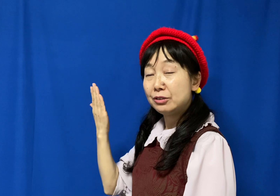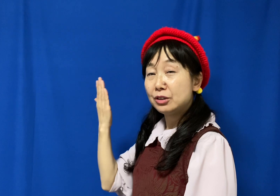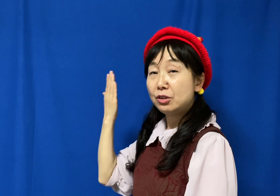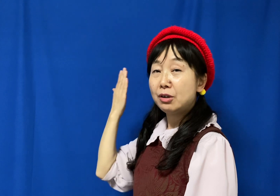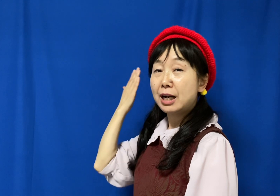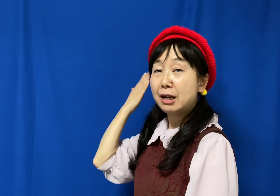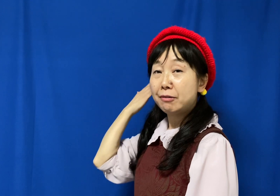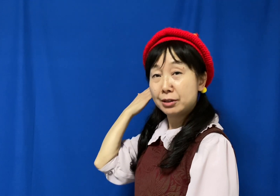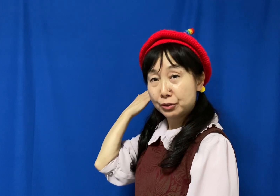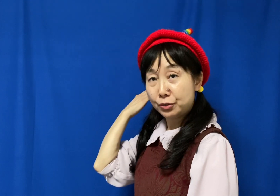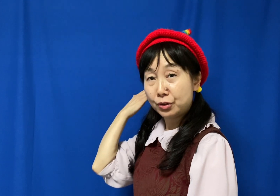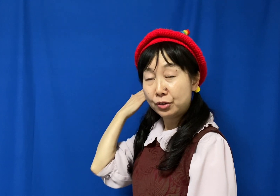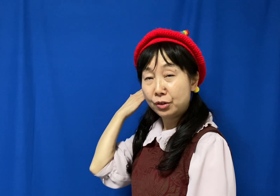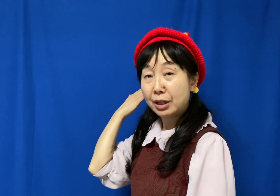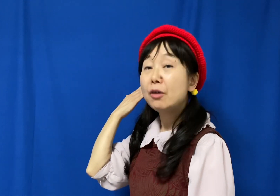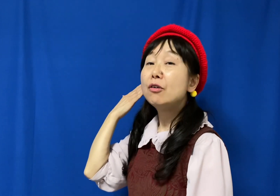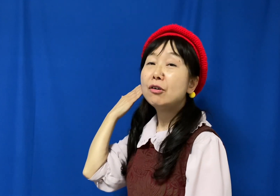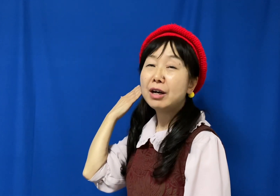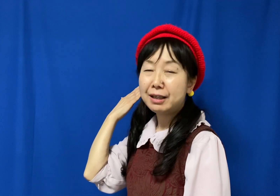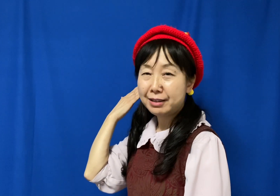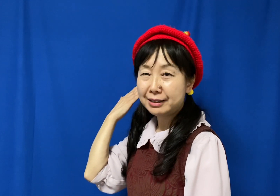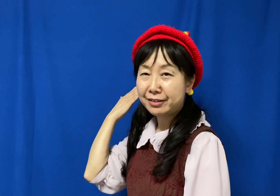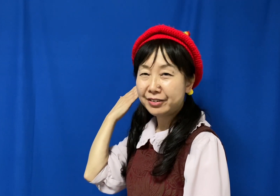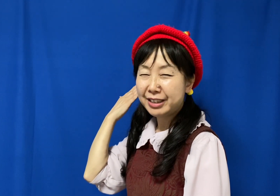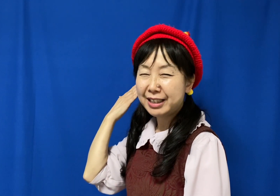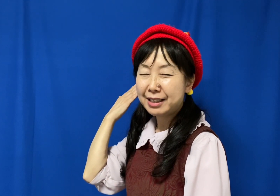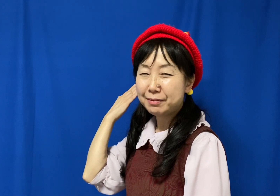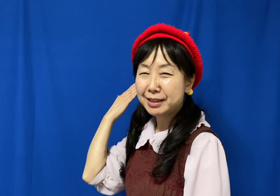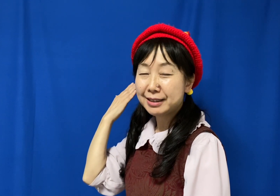ろを表すと過去を表したことになります。